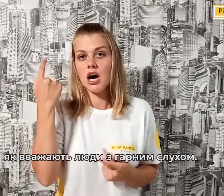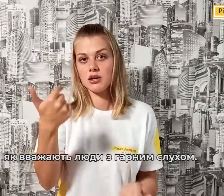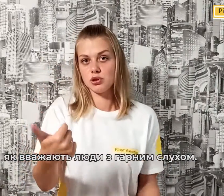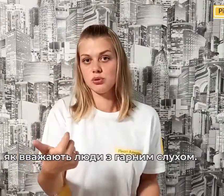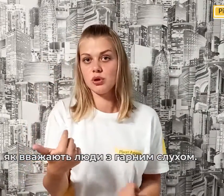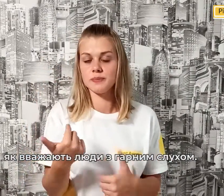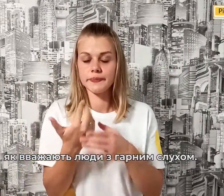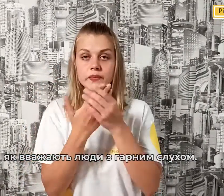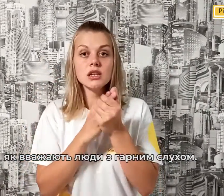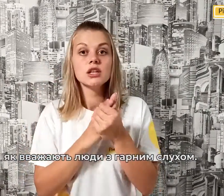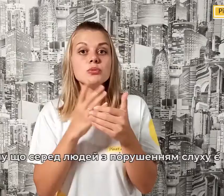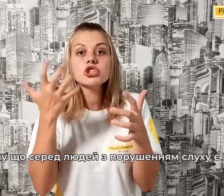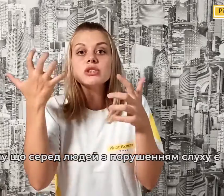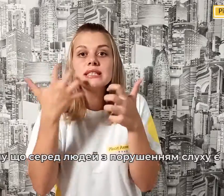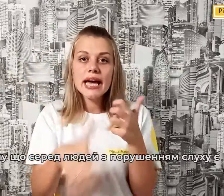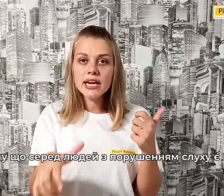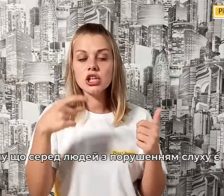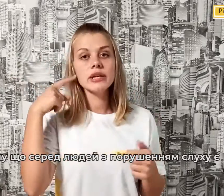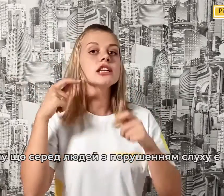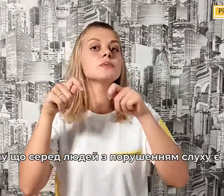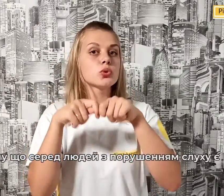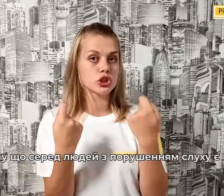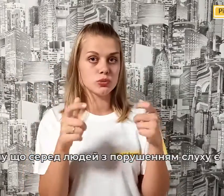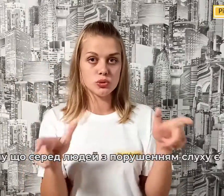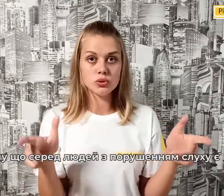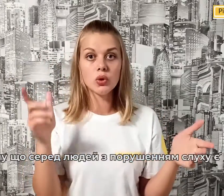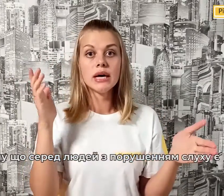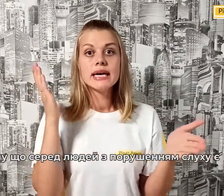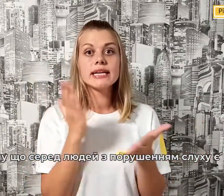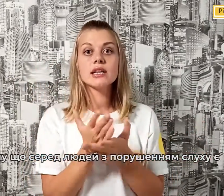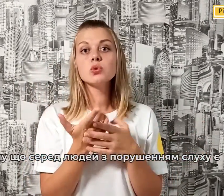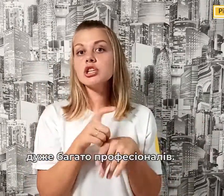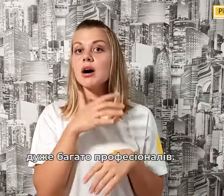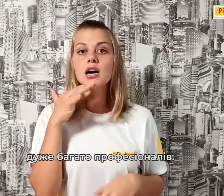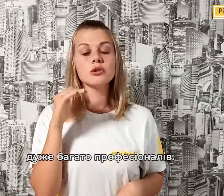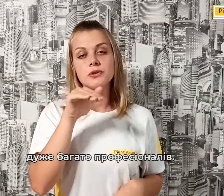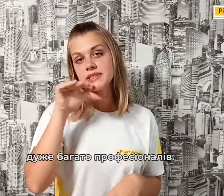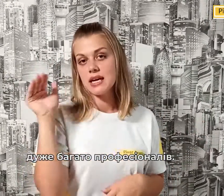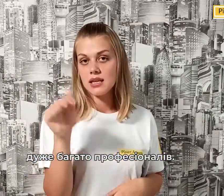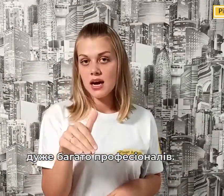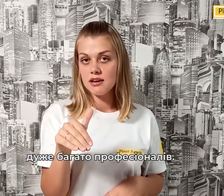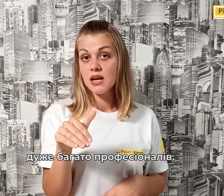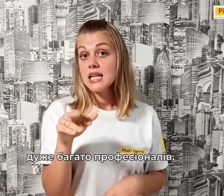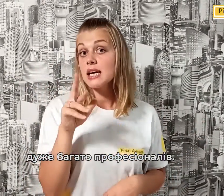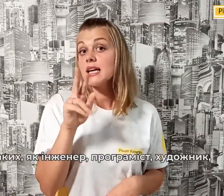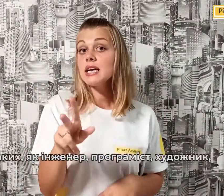гарним слухом. Тому що серед людей з порушенням слуху є дуже багато професіоналів, таких